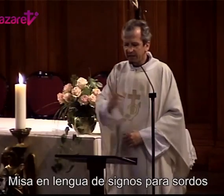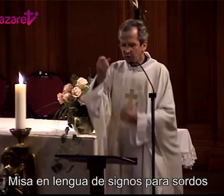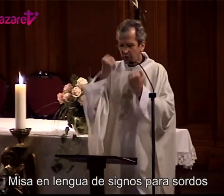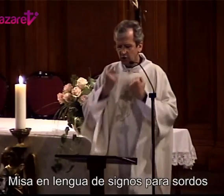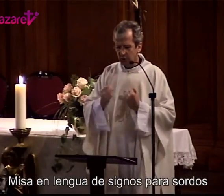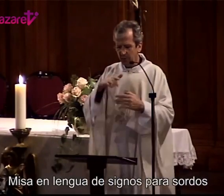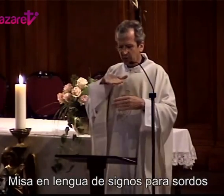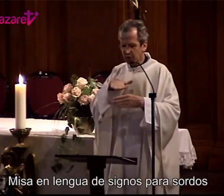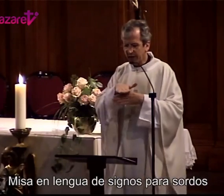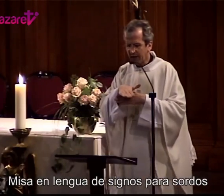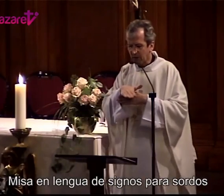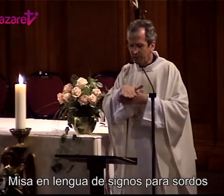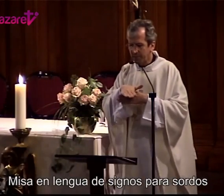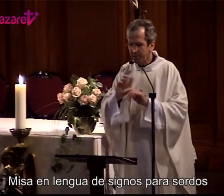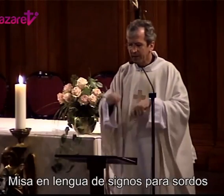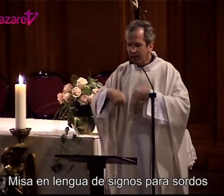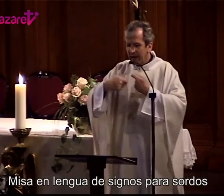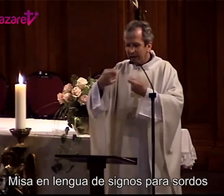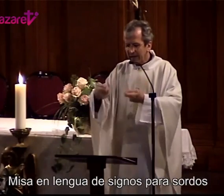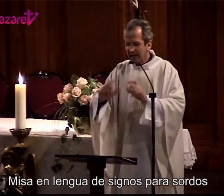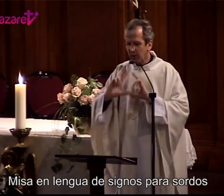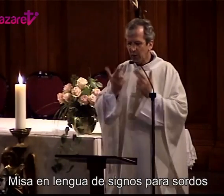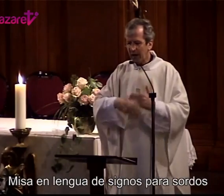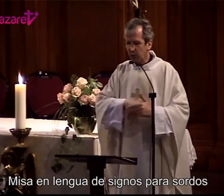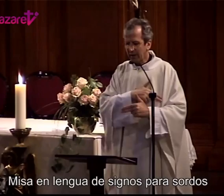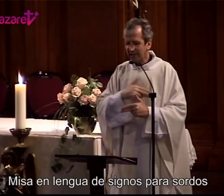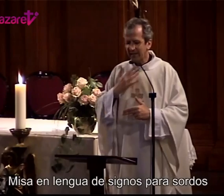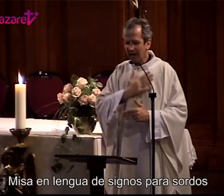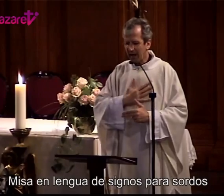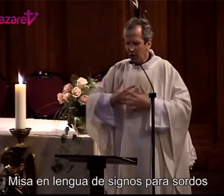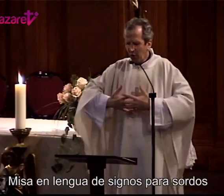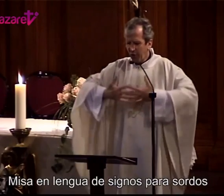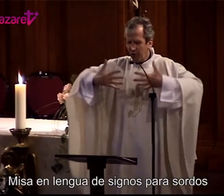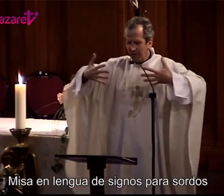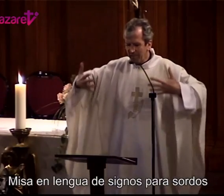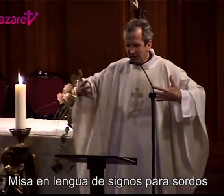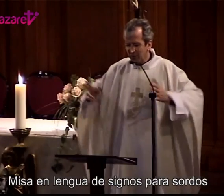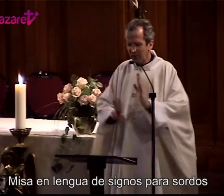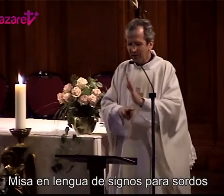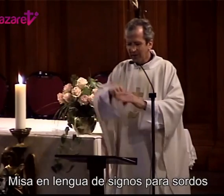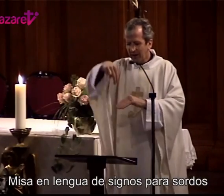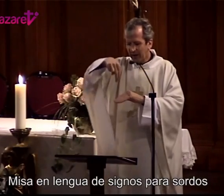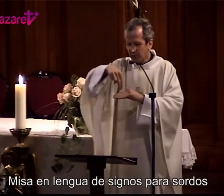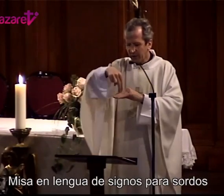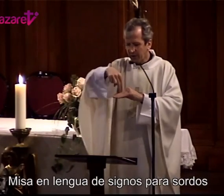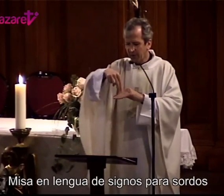Señor Dios Todopoderoso y Eterno, que has dado a tu Iglesia el gozo inmenso de la resurrección